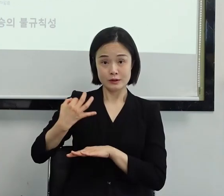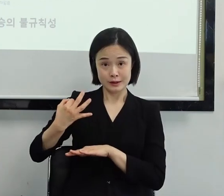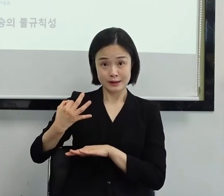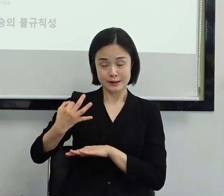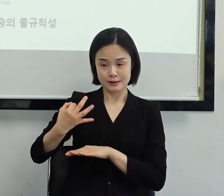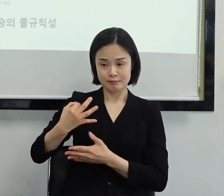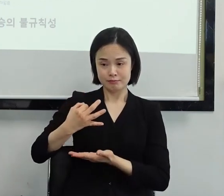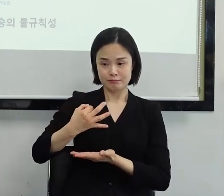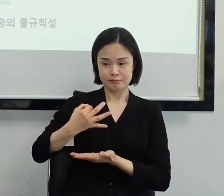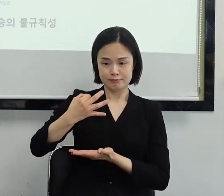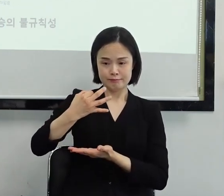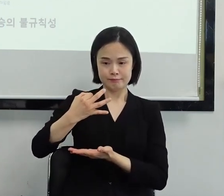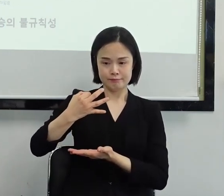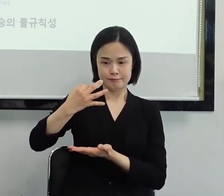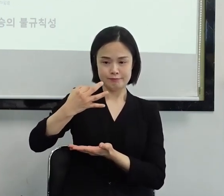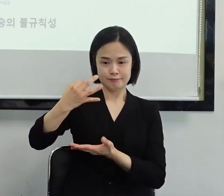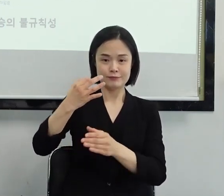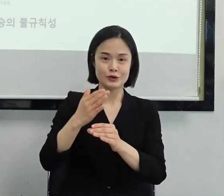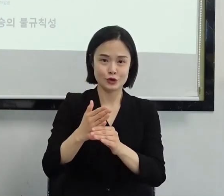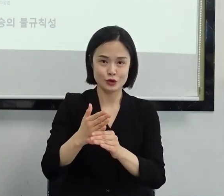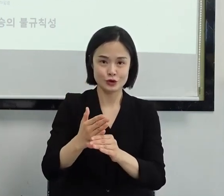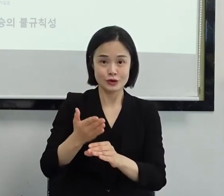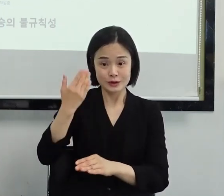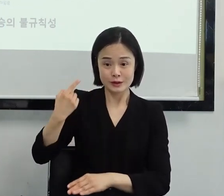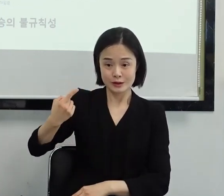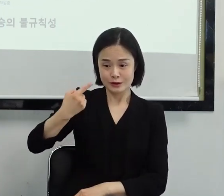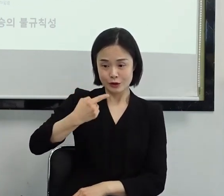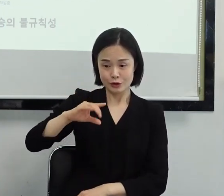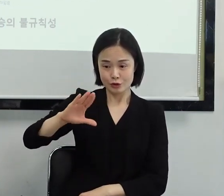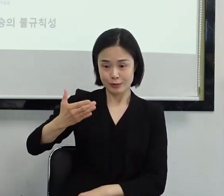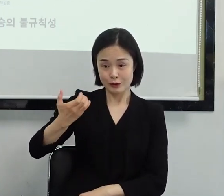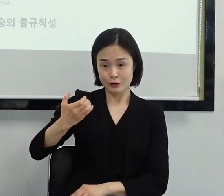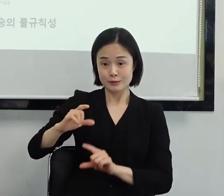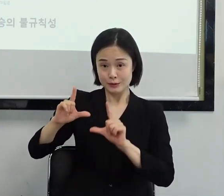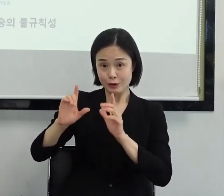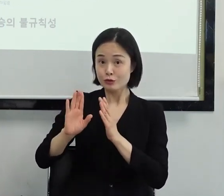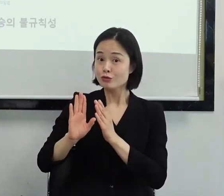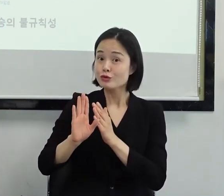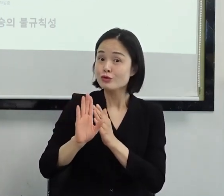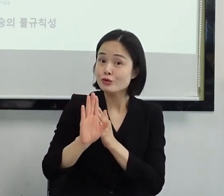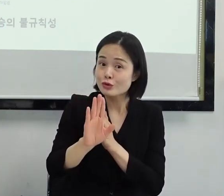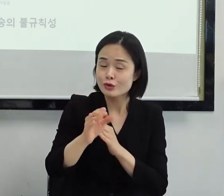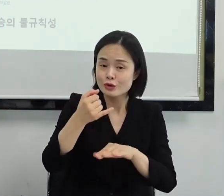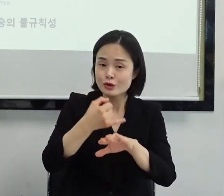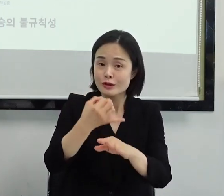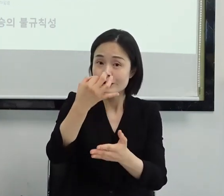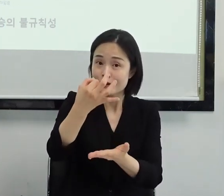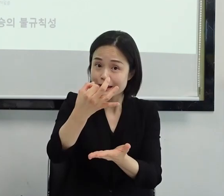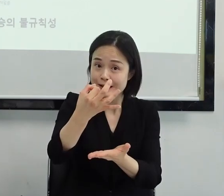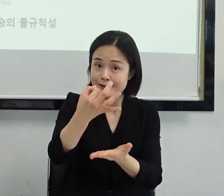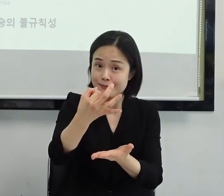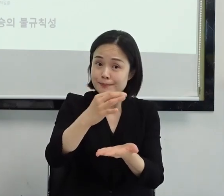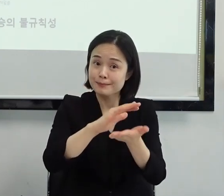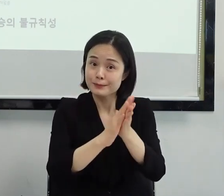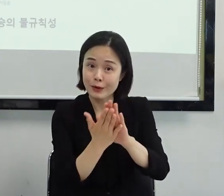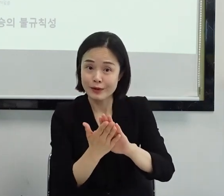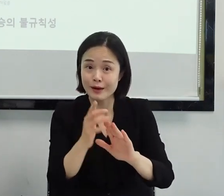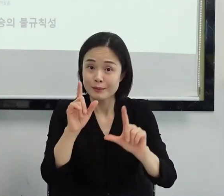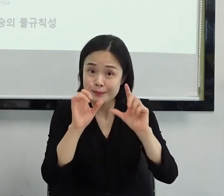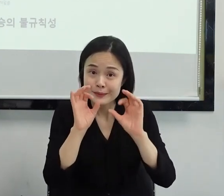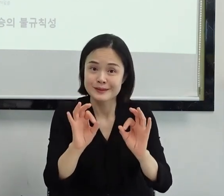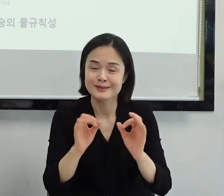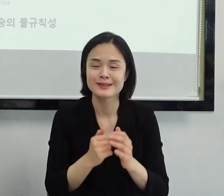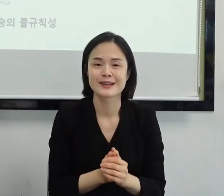오르는데 그래 1990년대 이후 최저임금 변화한 내용을 좀 살펴보면 김영삼 정부